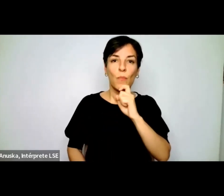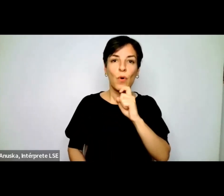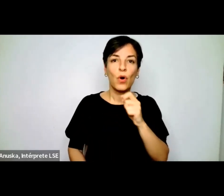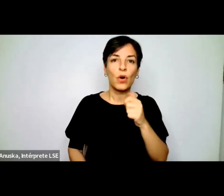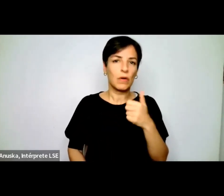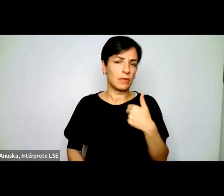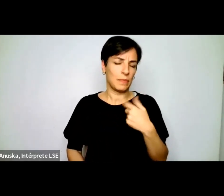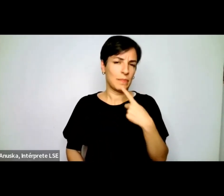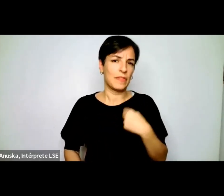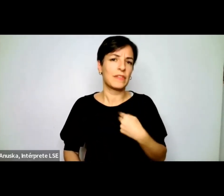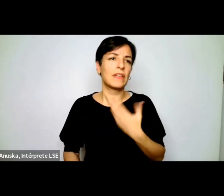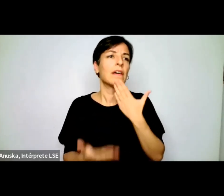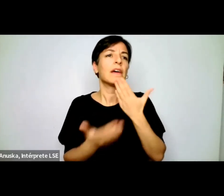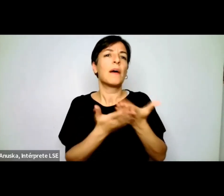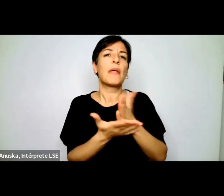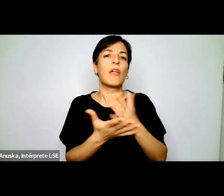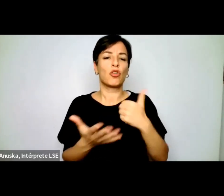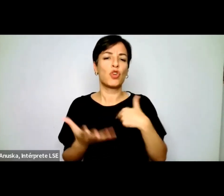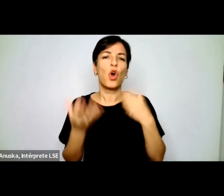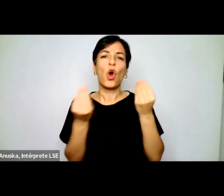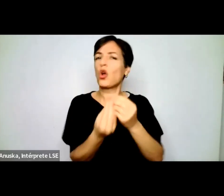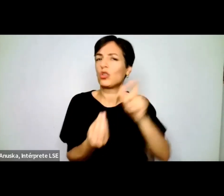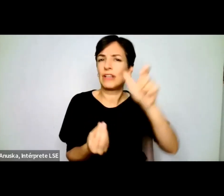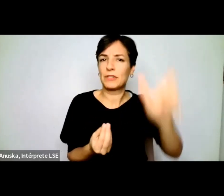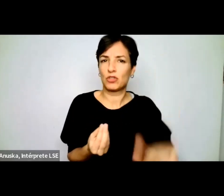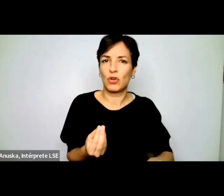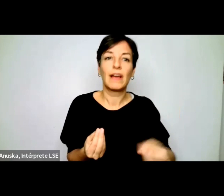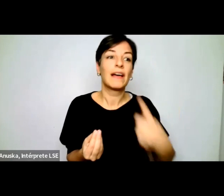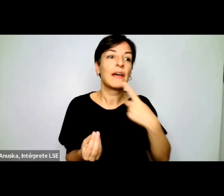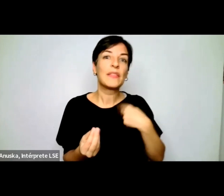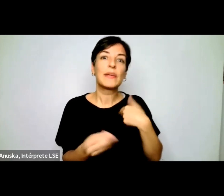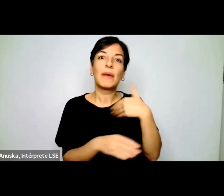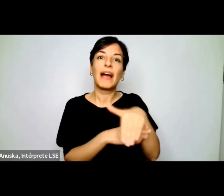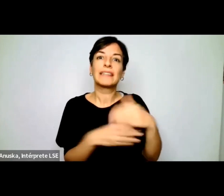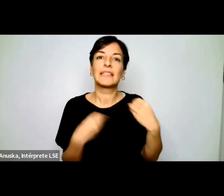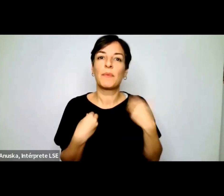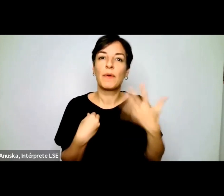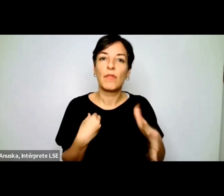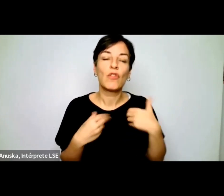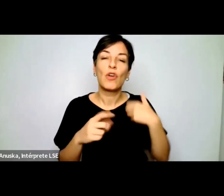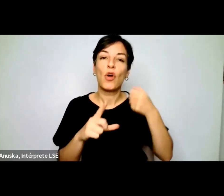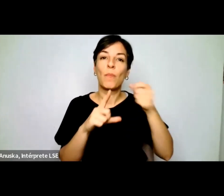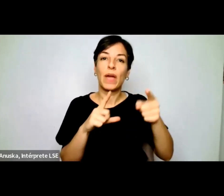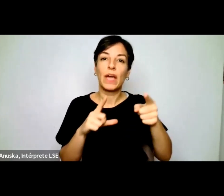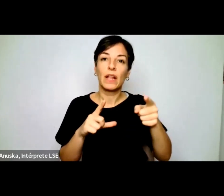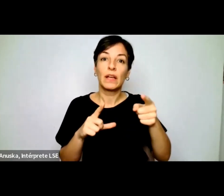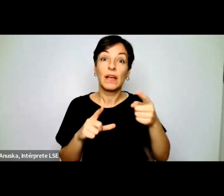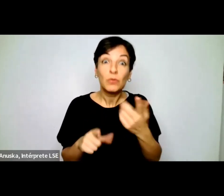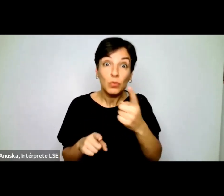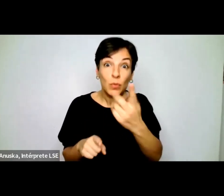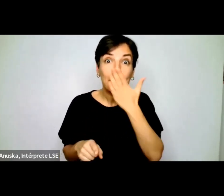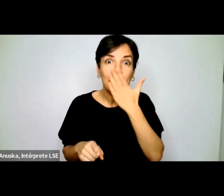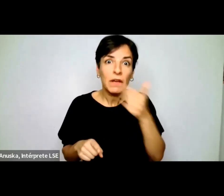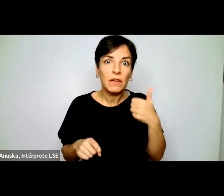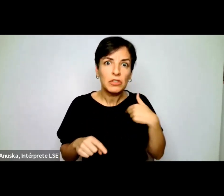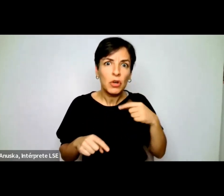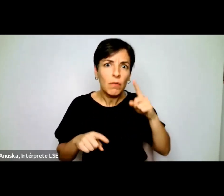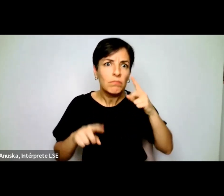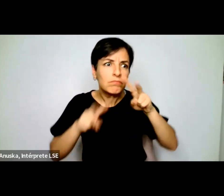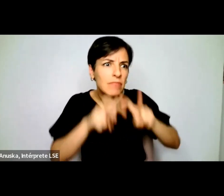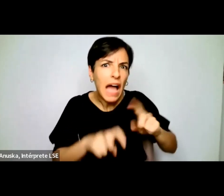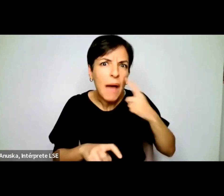están. Entonces sí que eso nos lo tenéis que facilitar y luego cuantos más datos tengamos mejor. Pues eso, correo